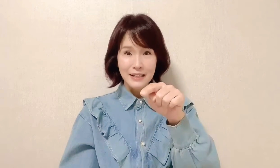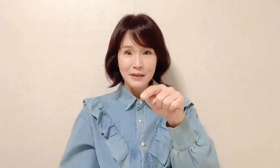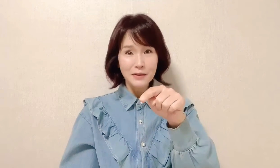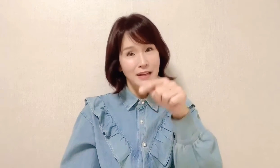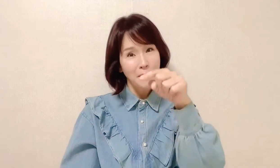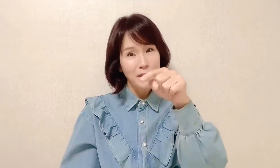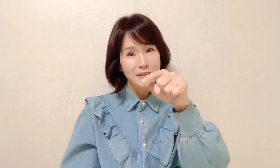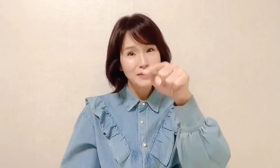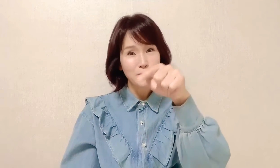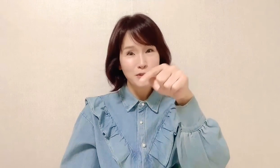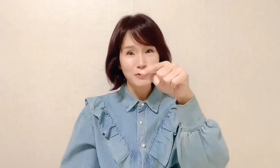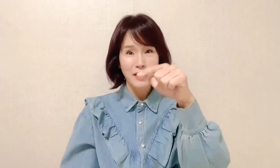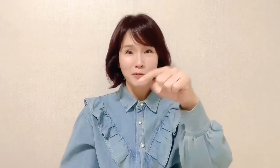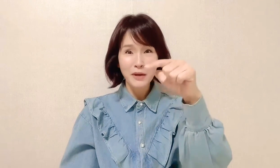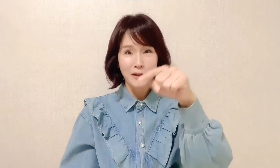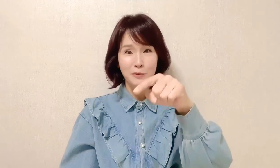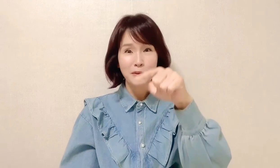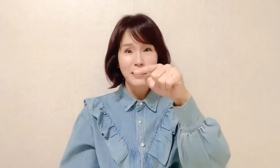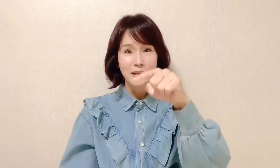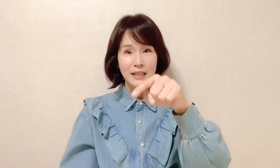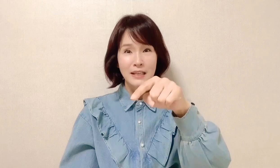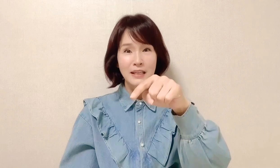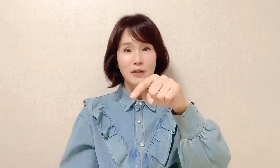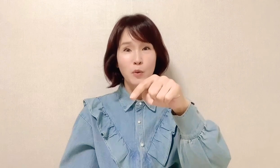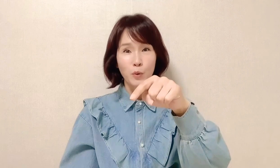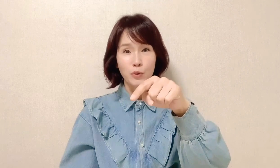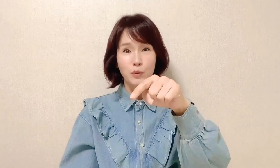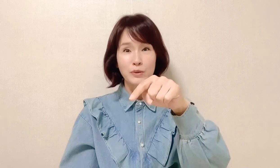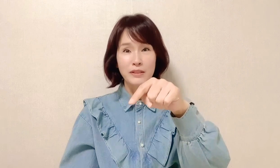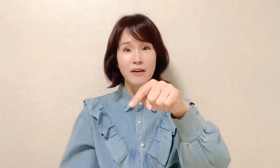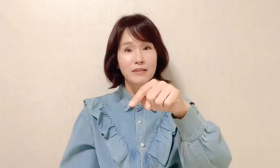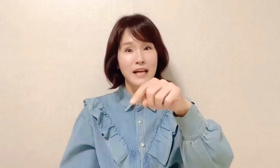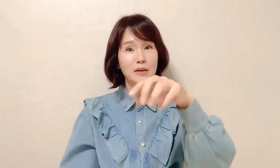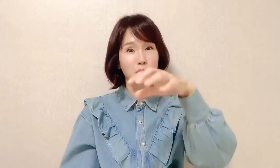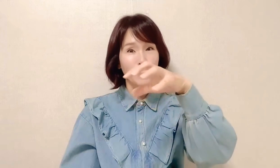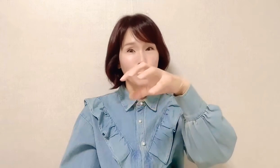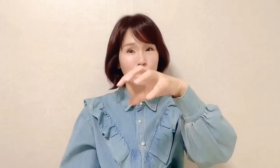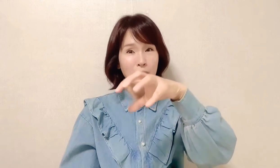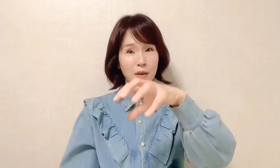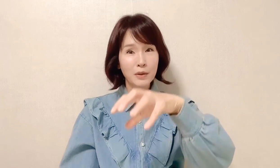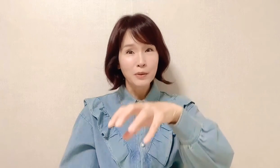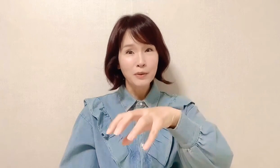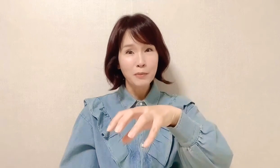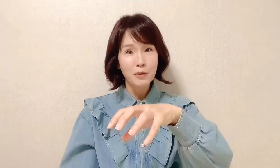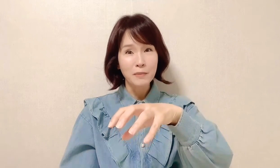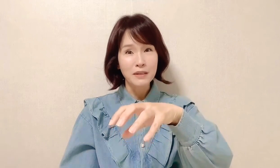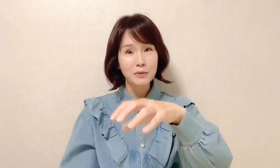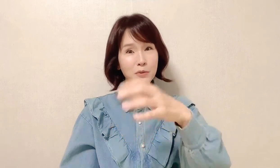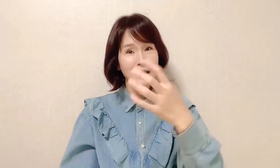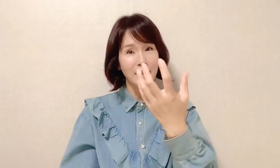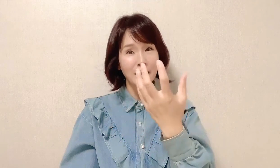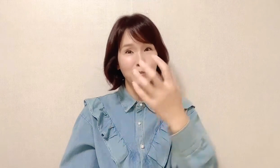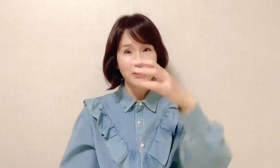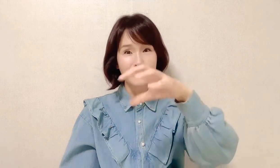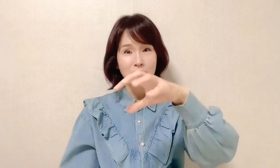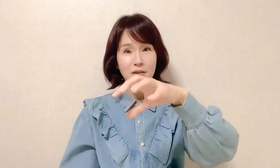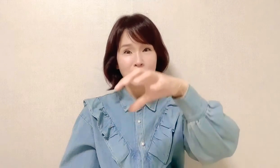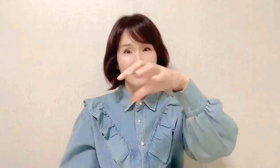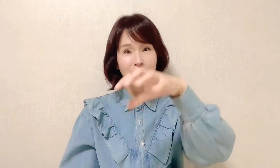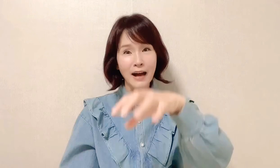여기 앞에 찍어주시면 돼요. 손가락으로. 곳은요 장소, 곳 이렇게 표현합니다. 손을 약간 오므리셔서 아래로